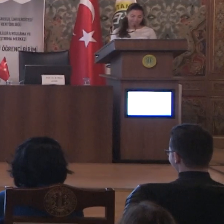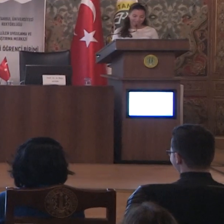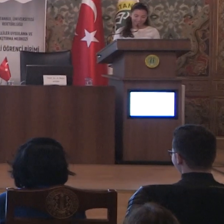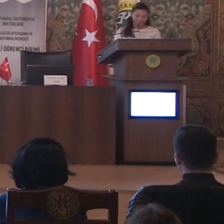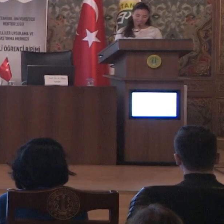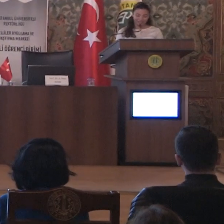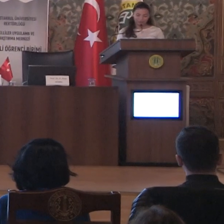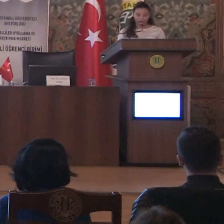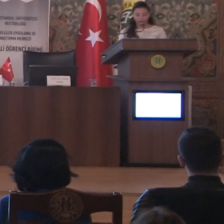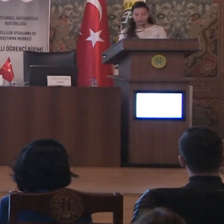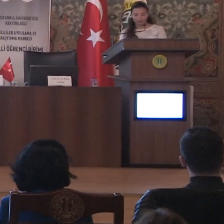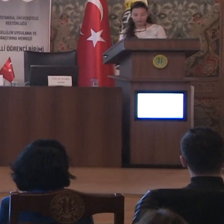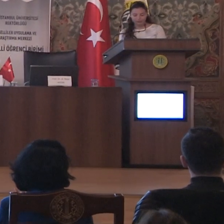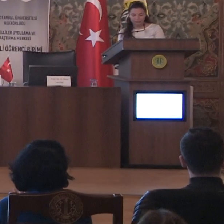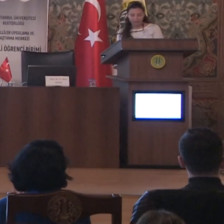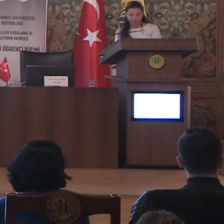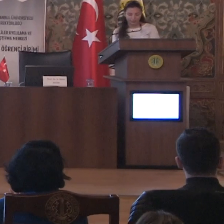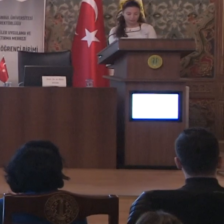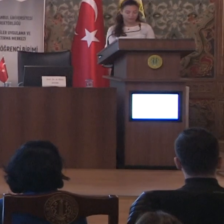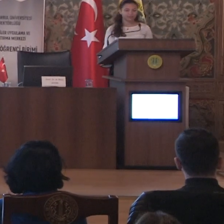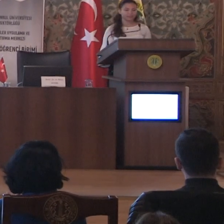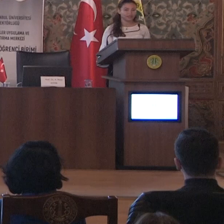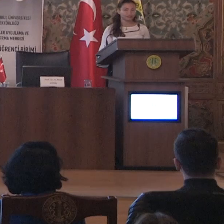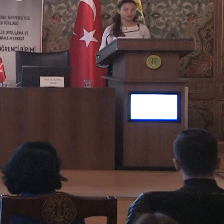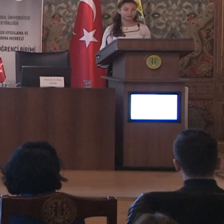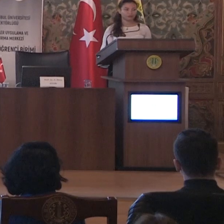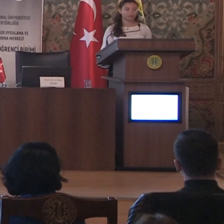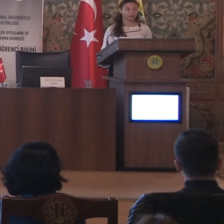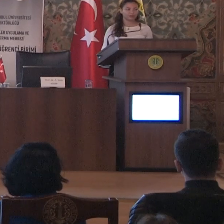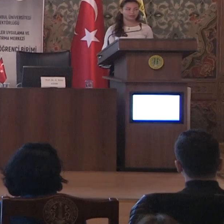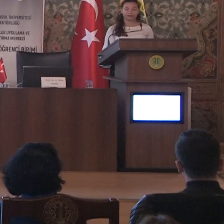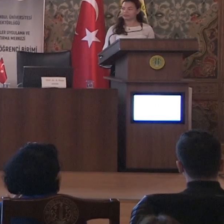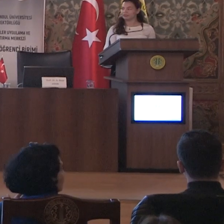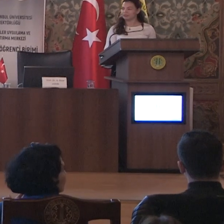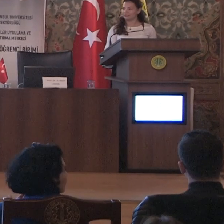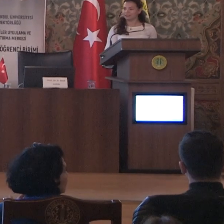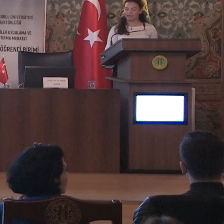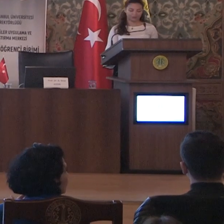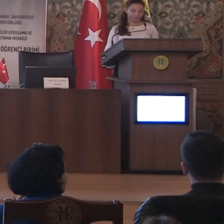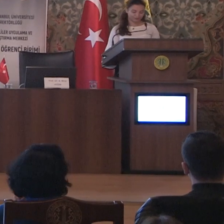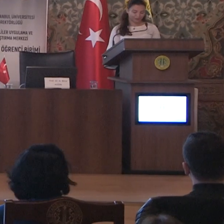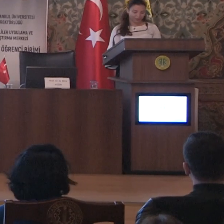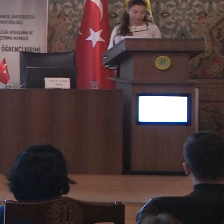Aynen. Doktor Öğretim Üyesi Sayın Arkine Mızıkyan, burada mı?